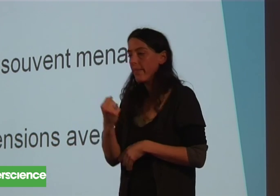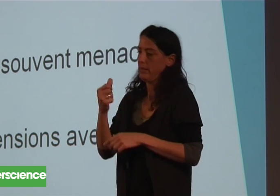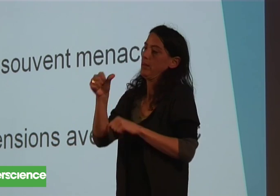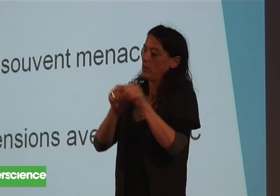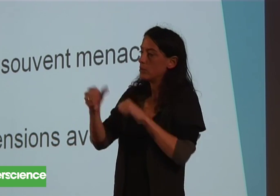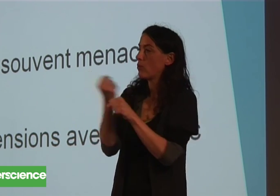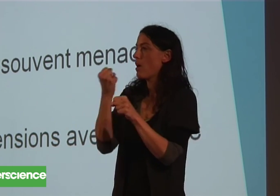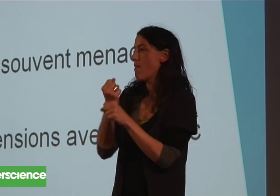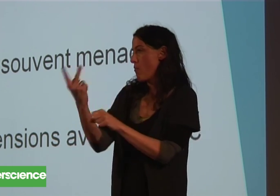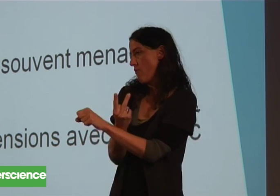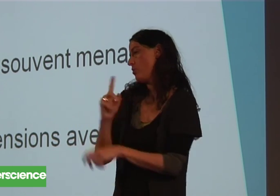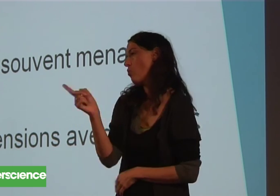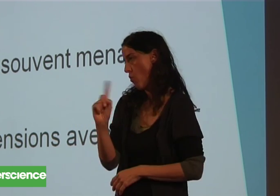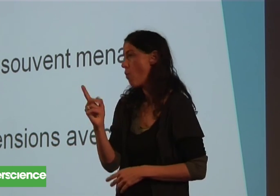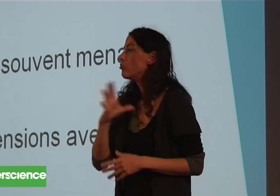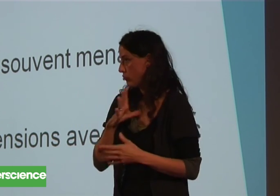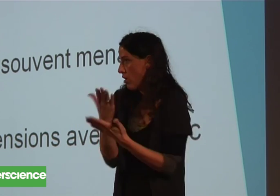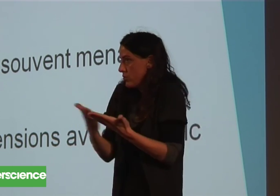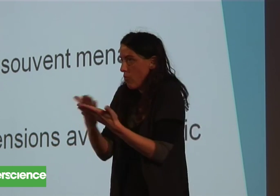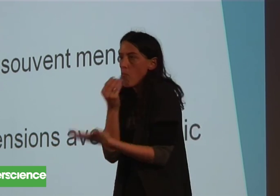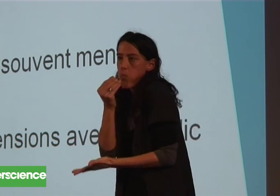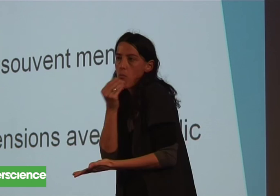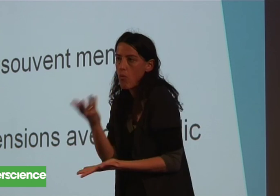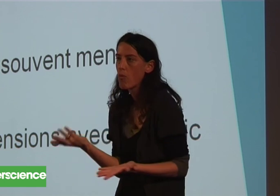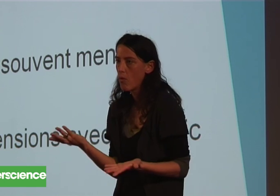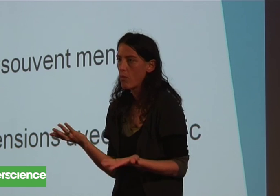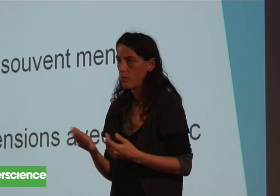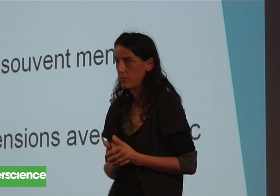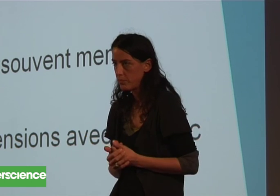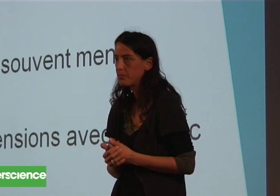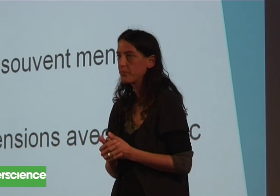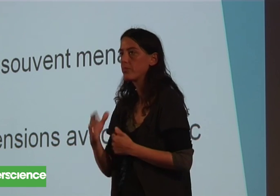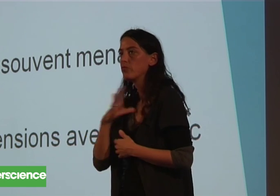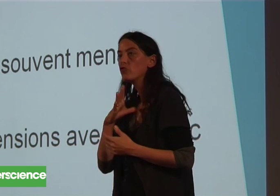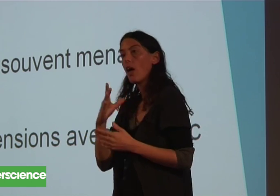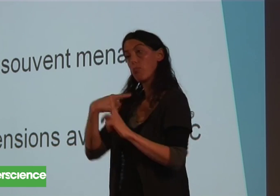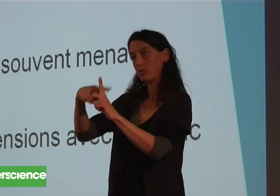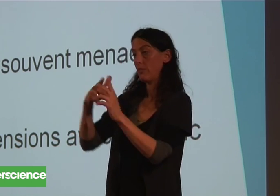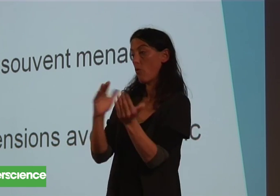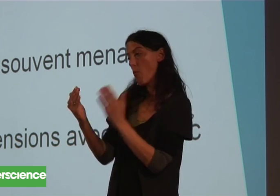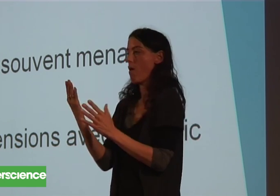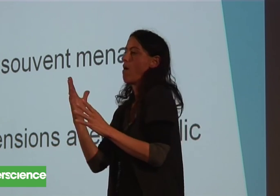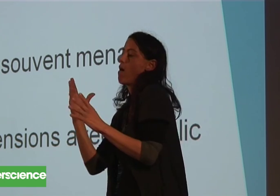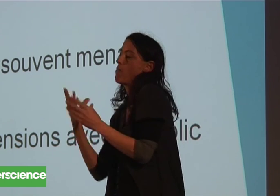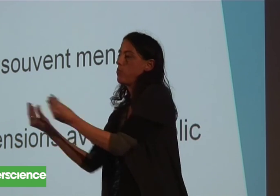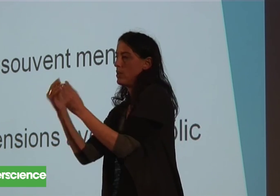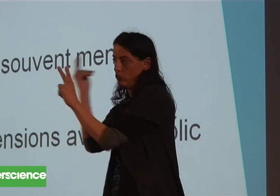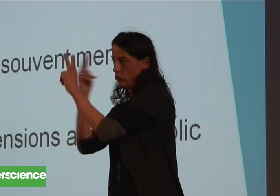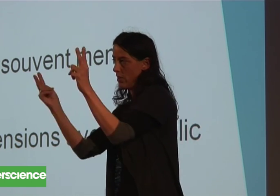améliorées. Donc les conditions de travail plus favorables par rapport à la population générale sont moins de postures pénibles,